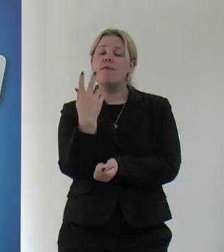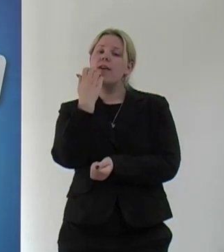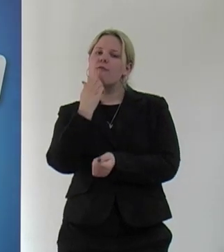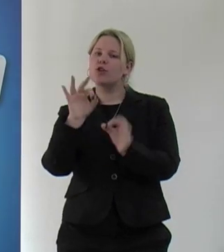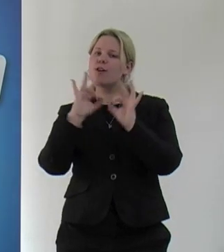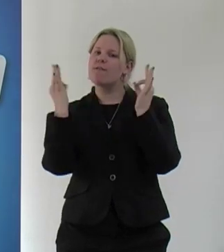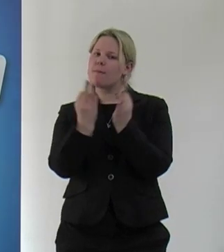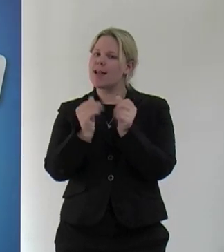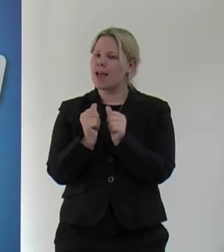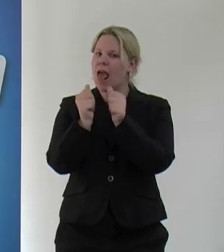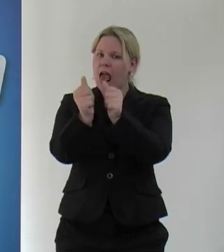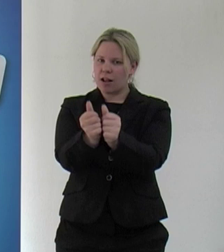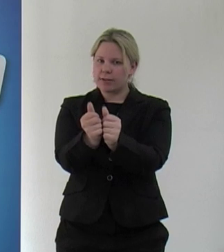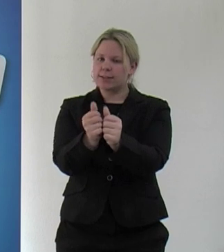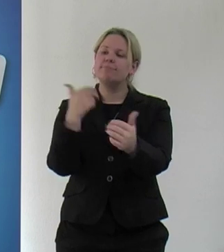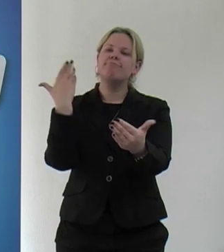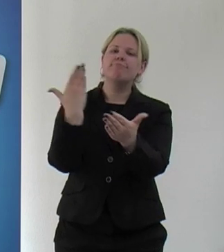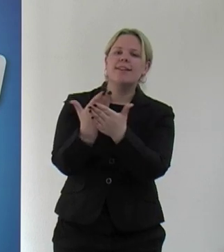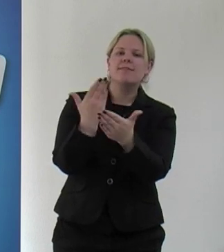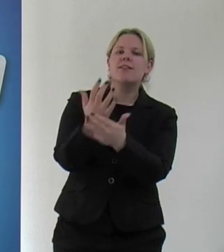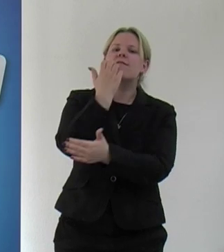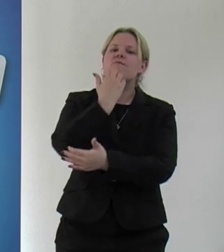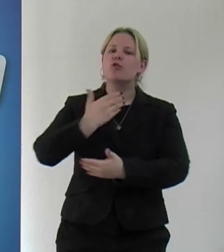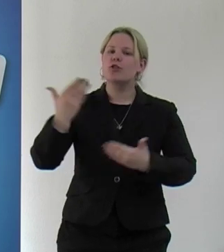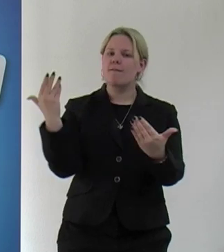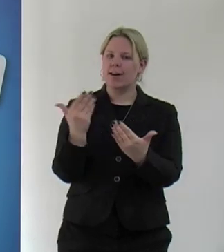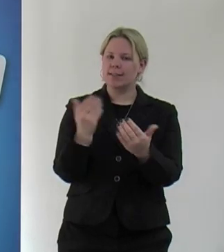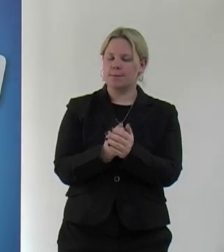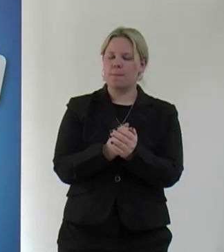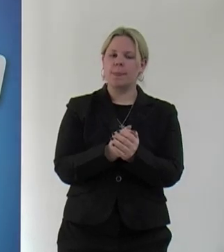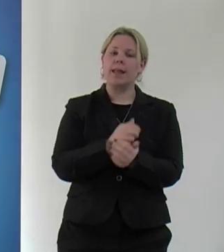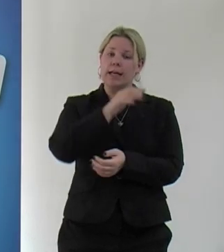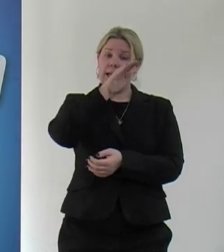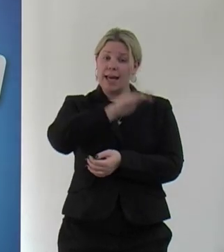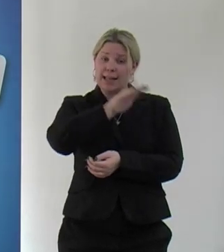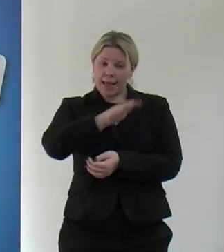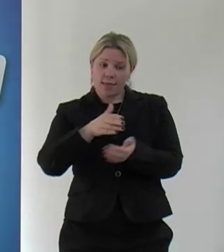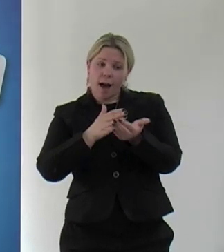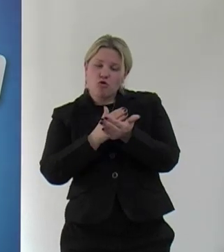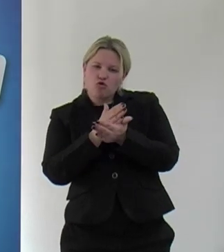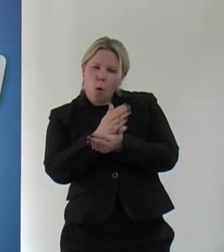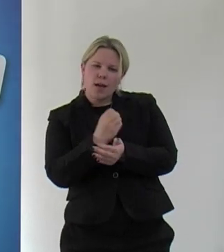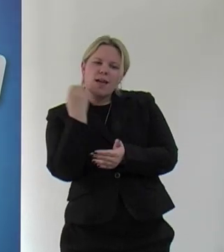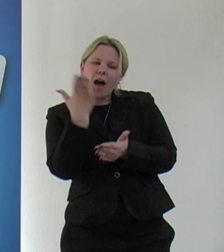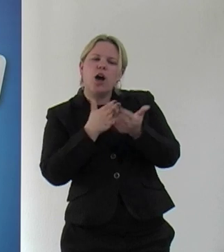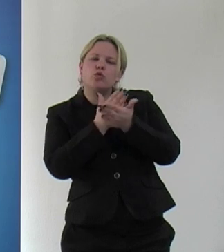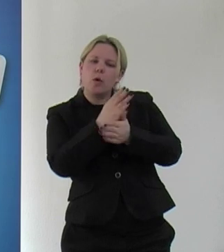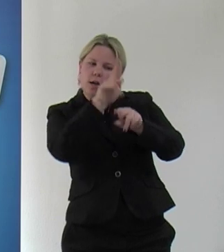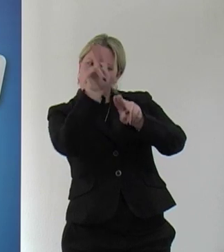Darum wollen wir, dass Kinder den ganzen Tag betreut werden. In der